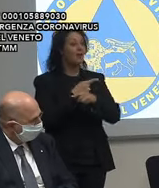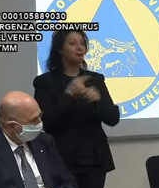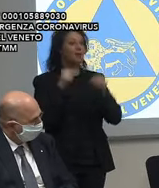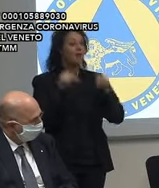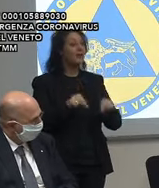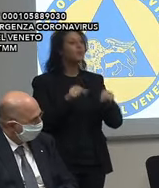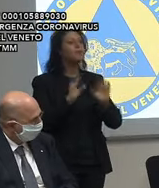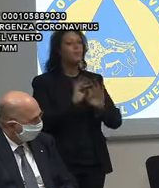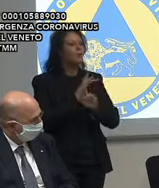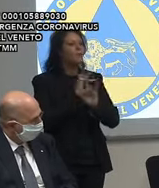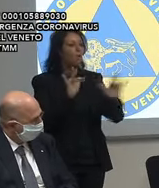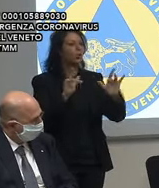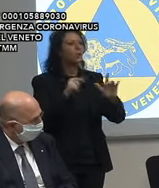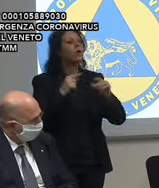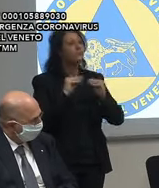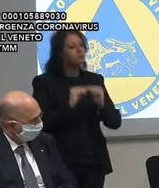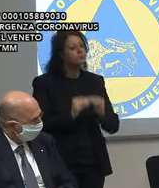degli spazi